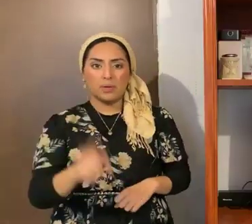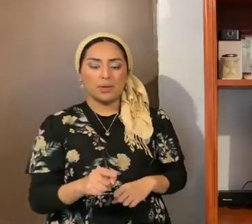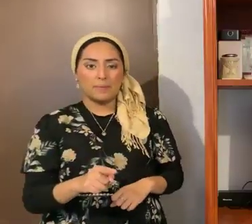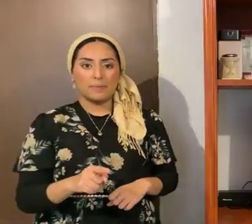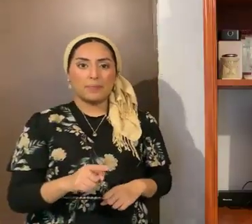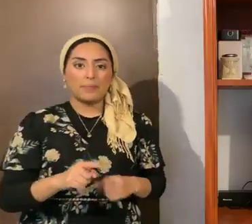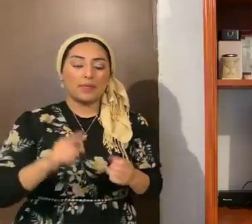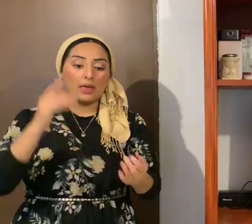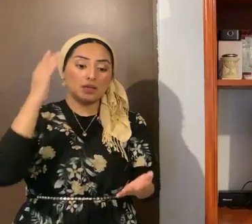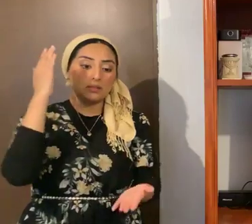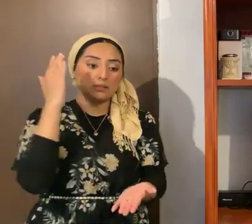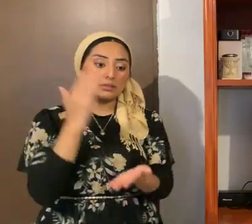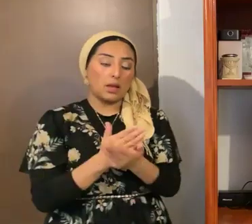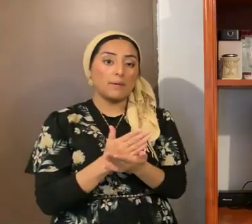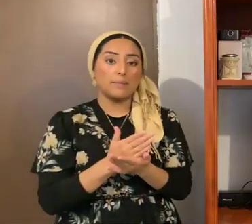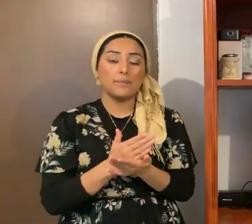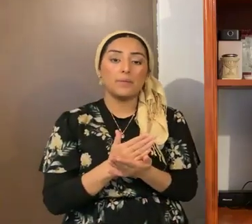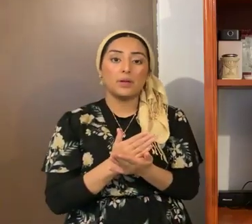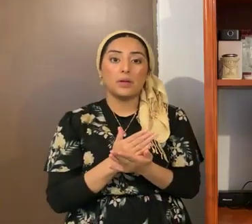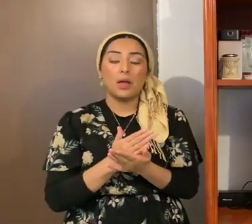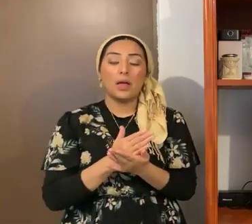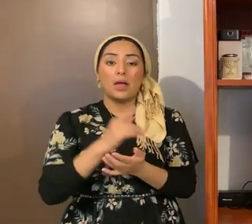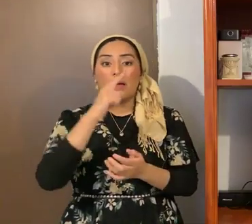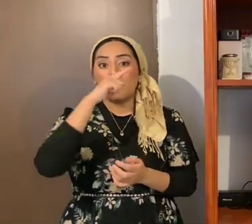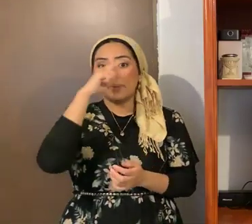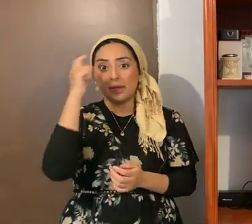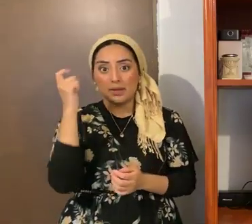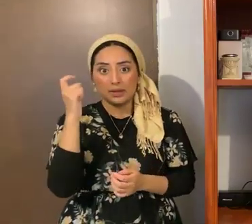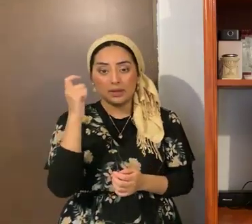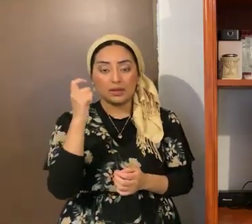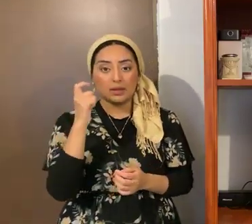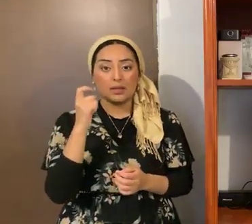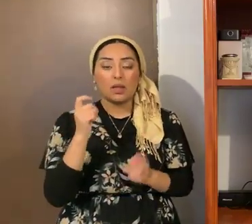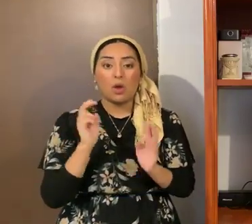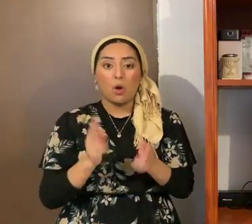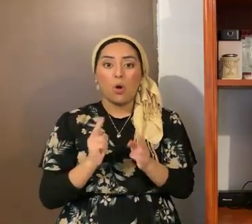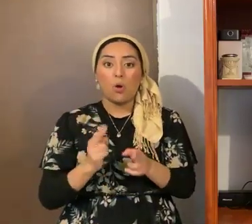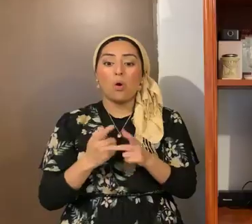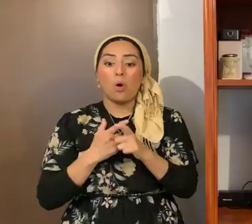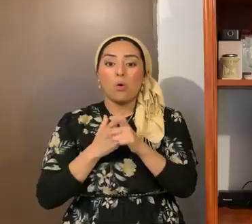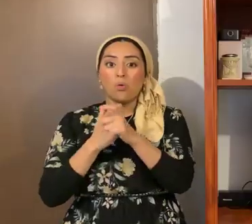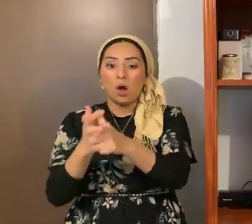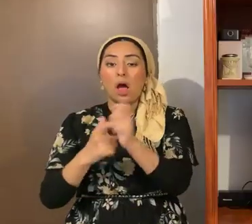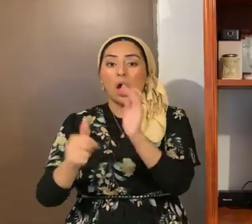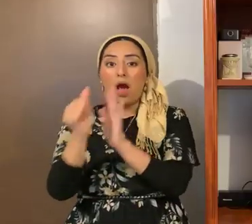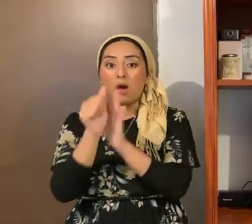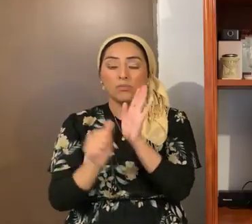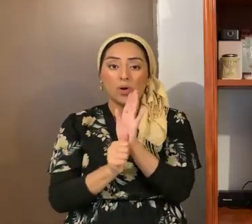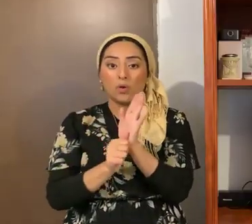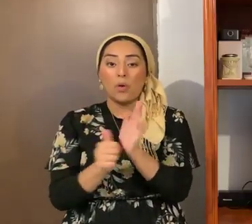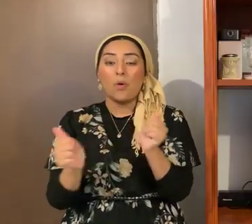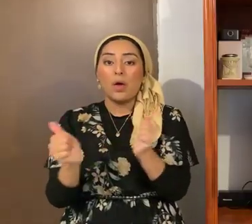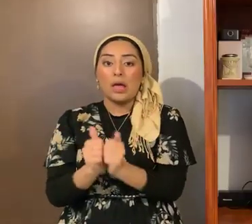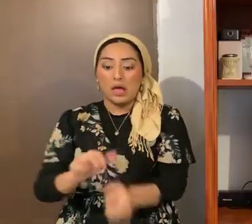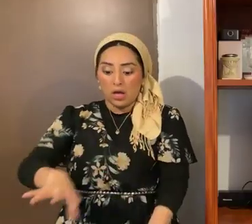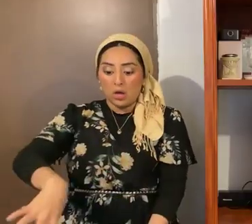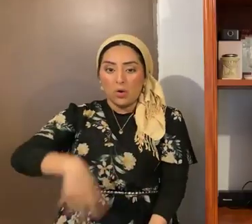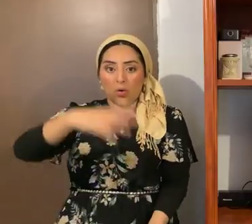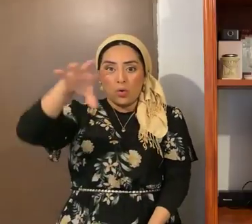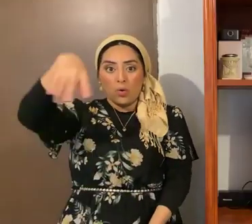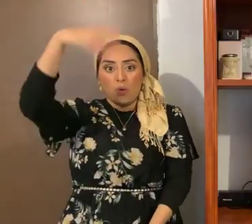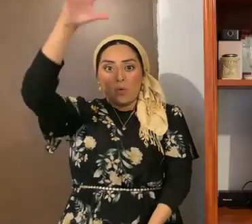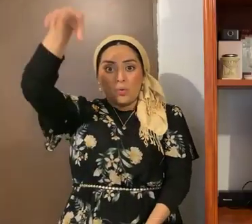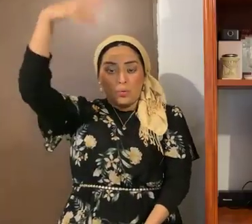es acabada o terminada porque rápido corre Aarón con el incensario,